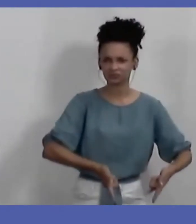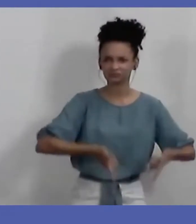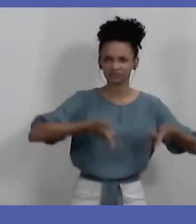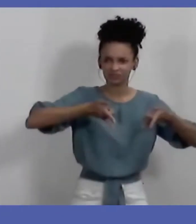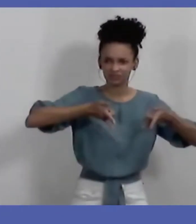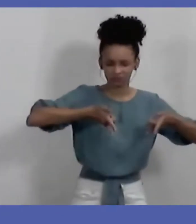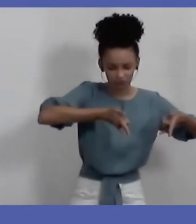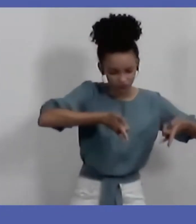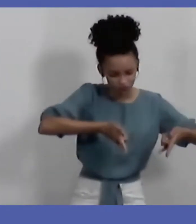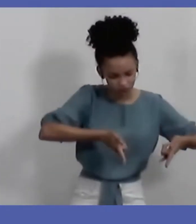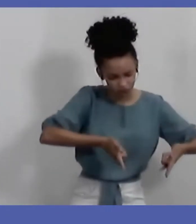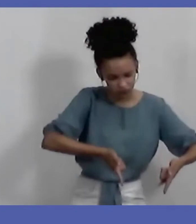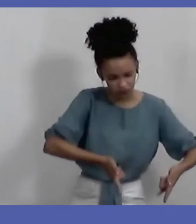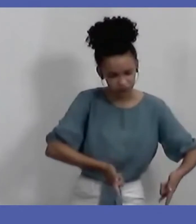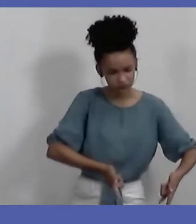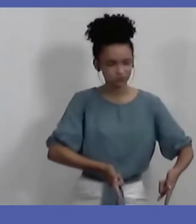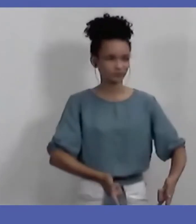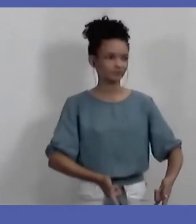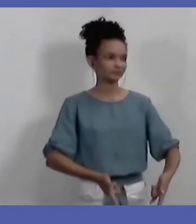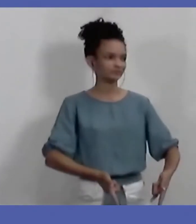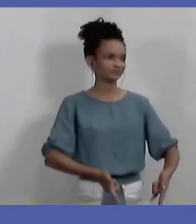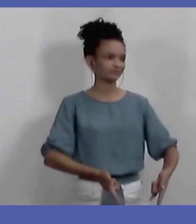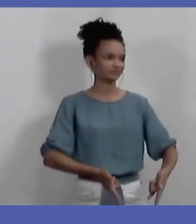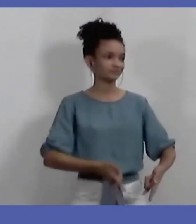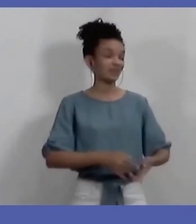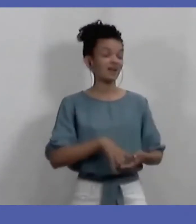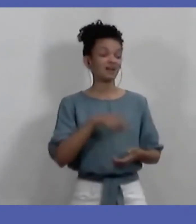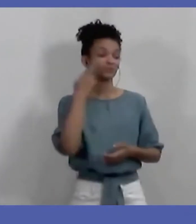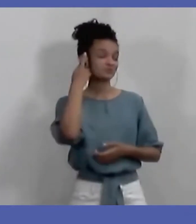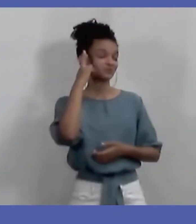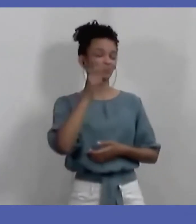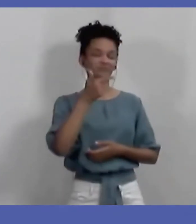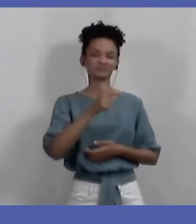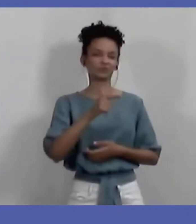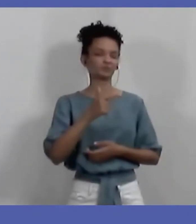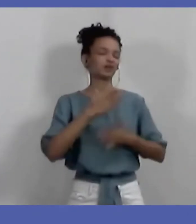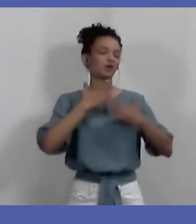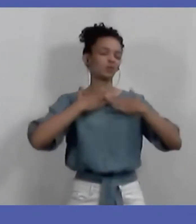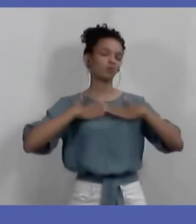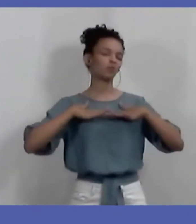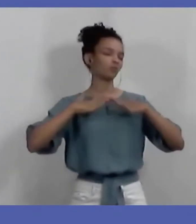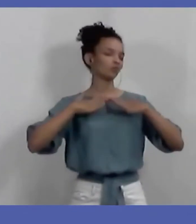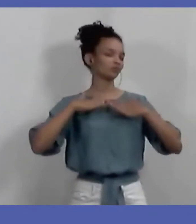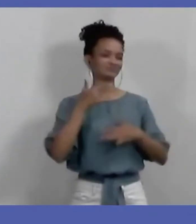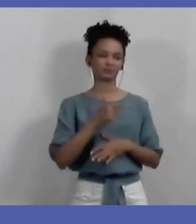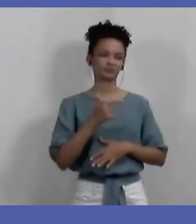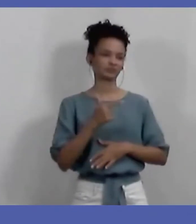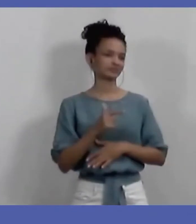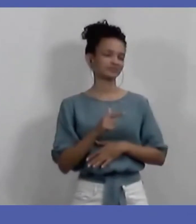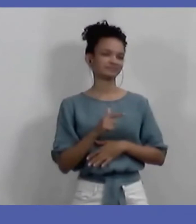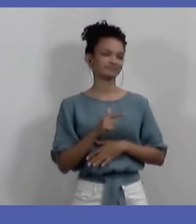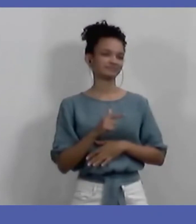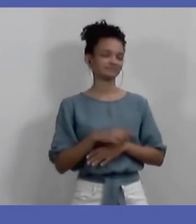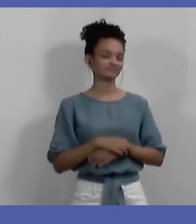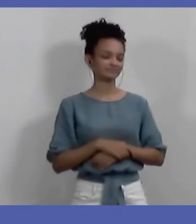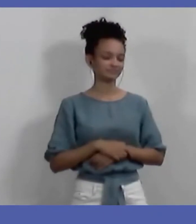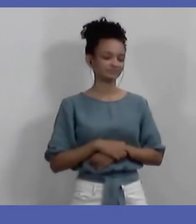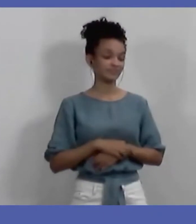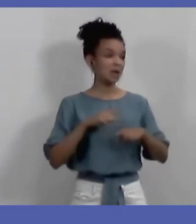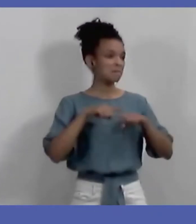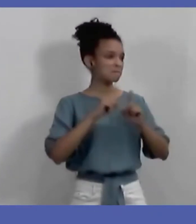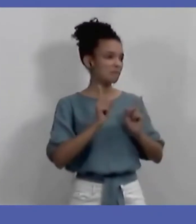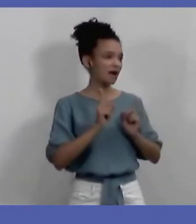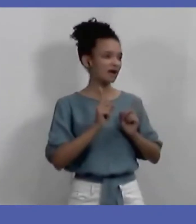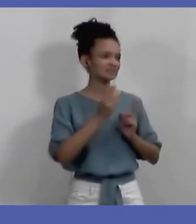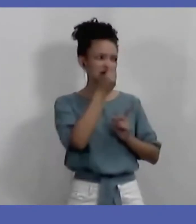a Ele, não deixava Ele descansar. Mas a ninguém Ele despedia, porque amor